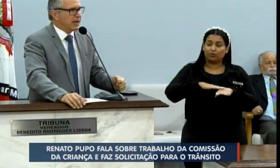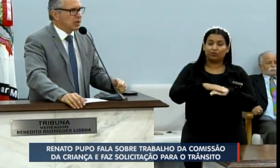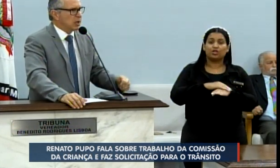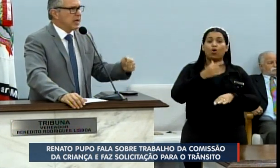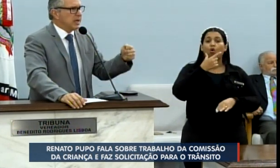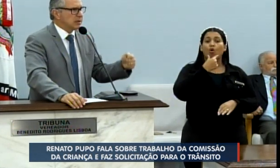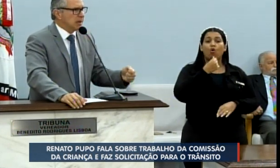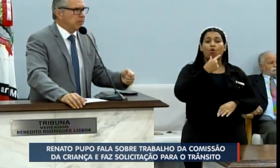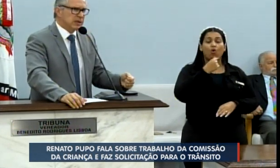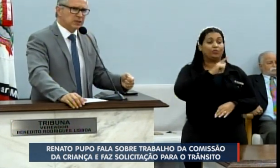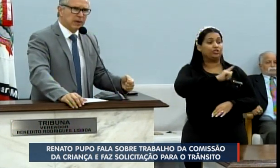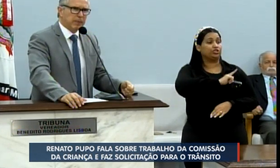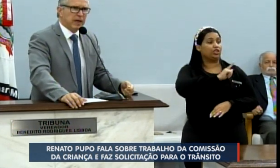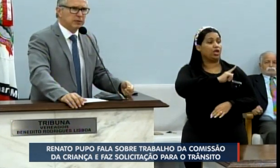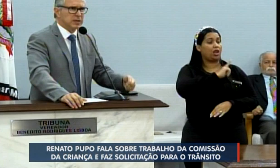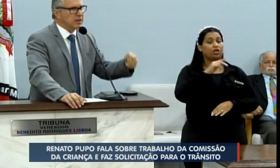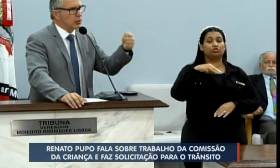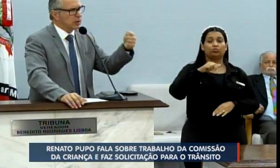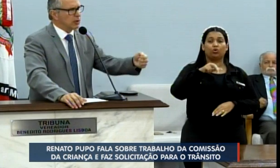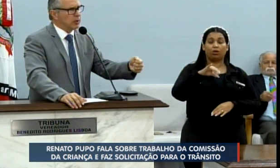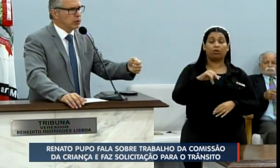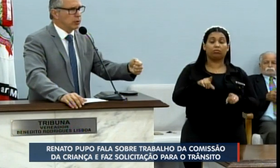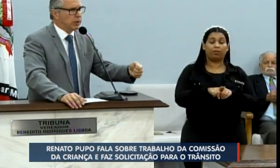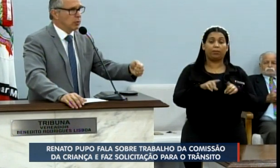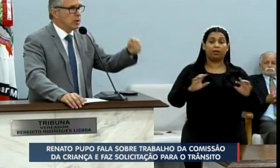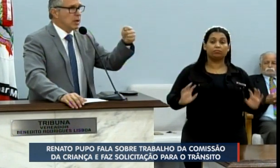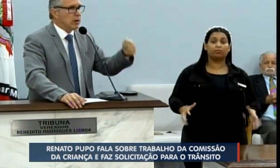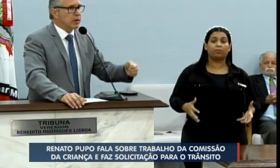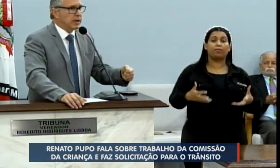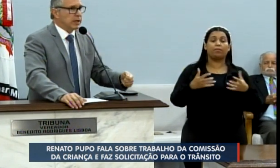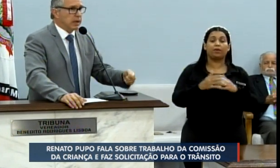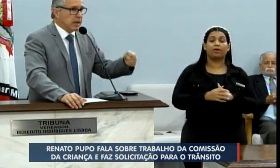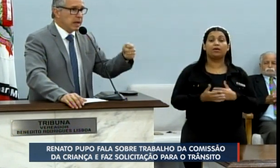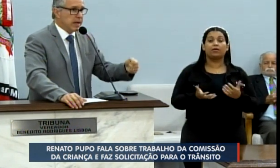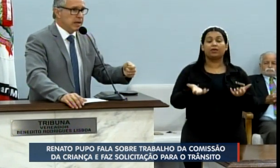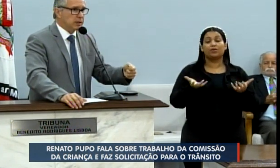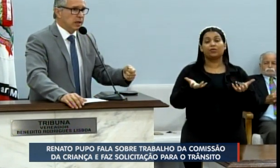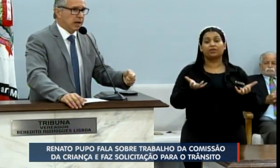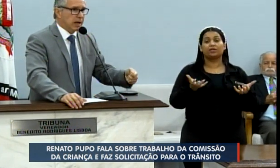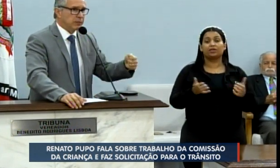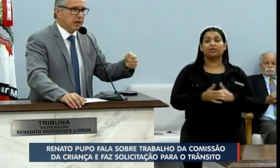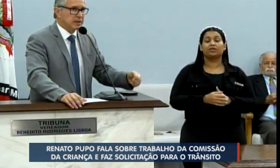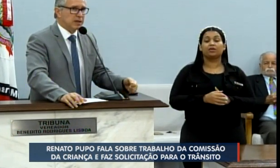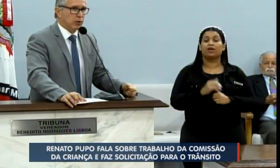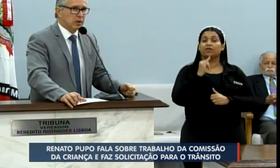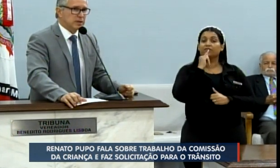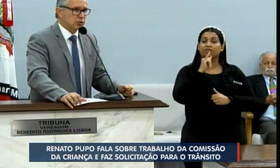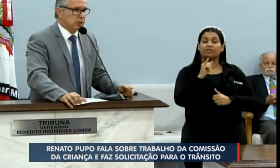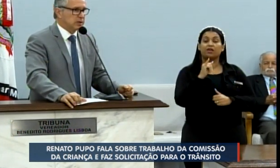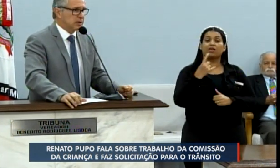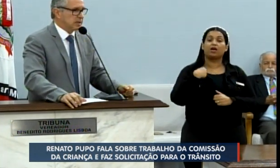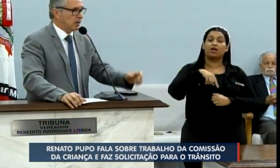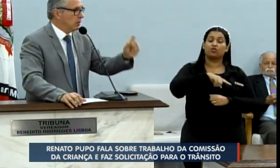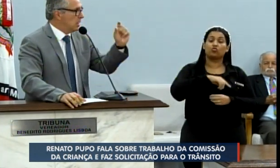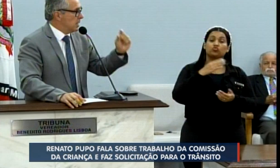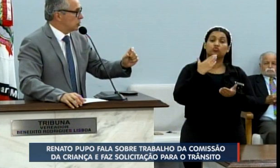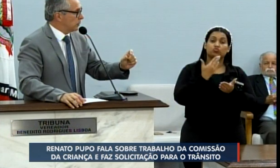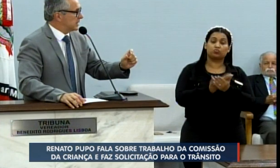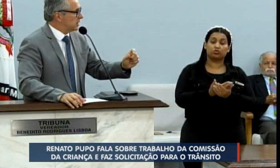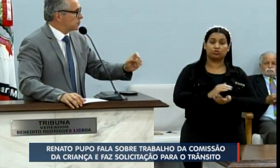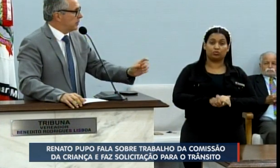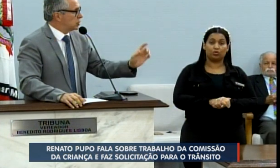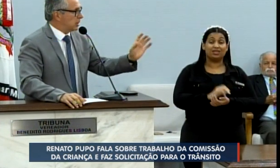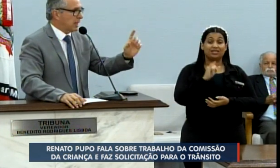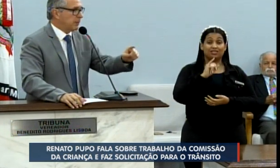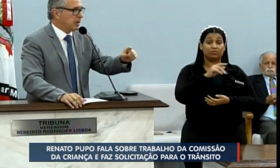que é o gerente, ele também está empenhado nessa luta. Então, em nome do Murilo, eu queria reiterar essa nossa solicitação. Se